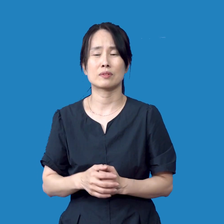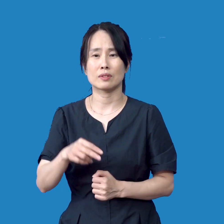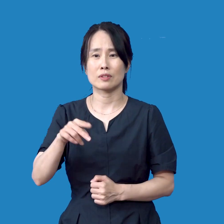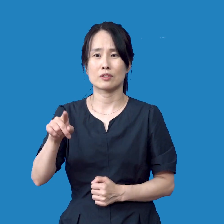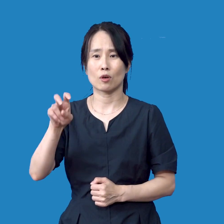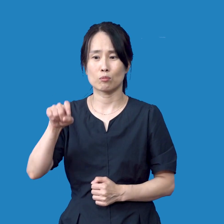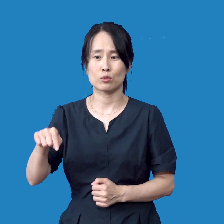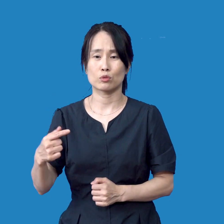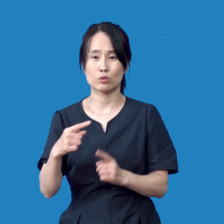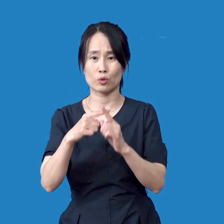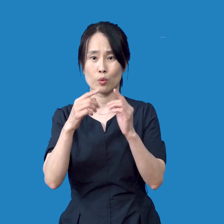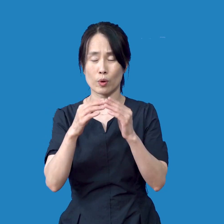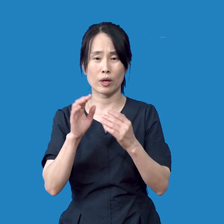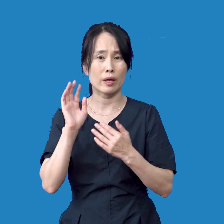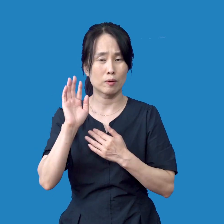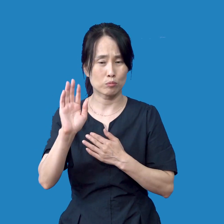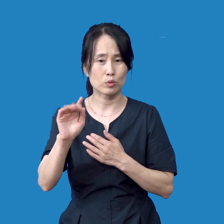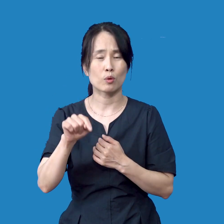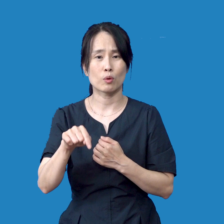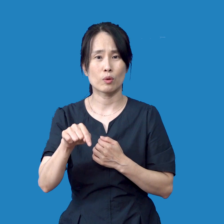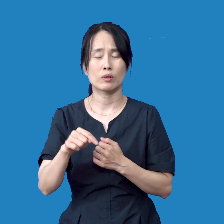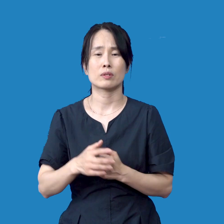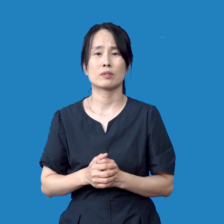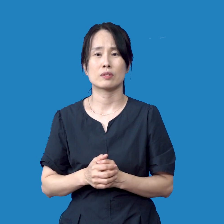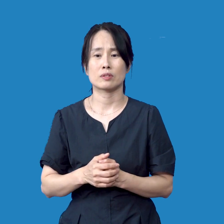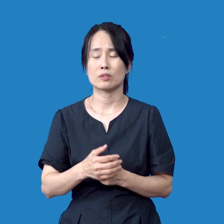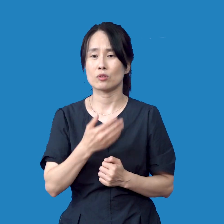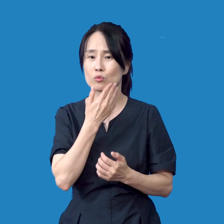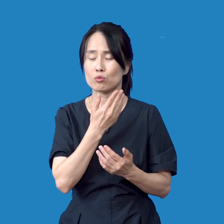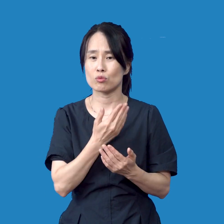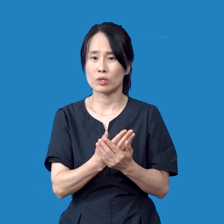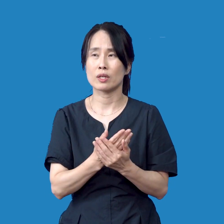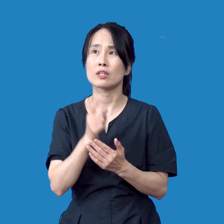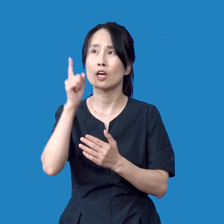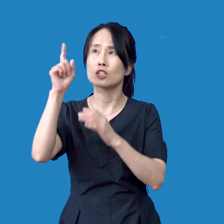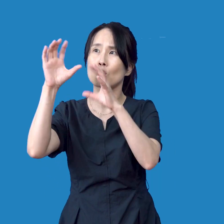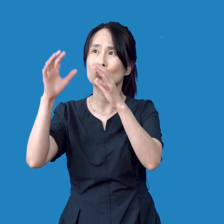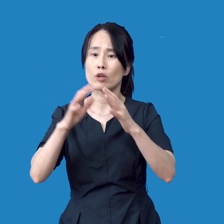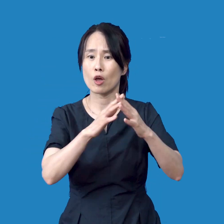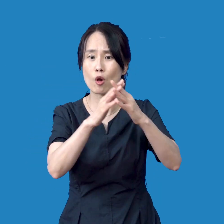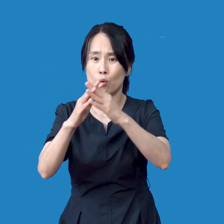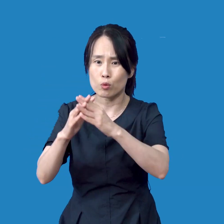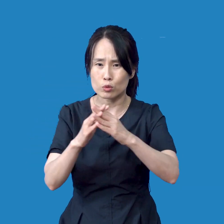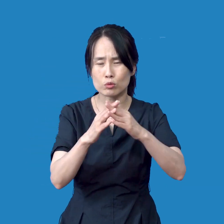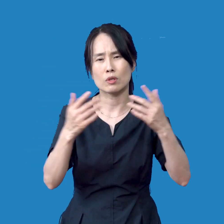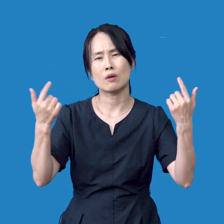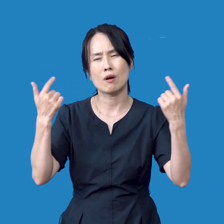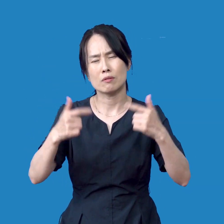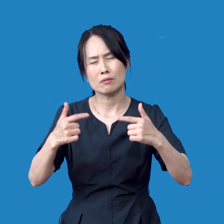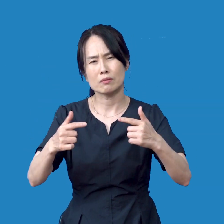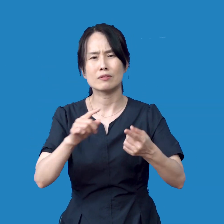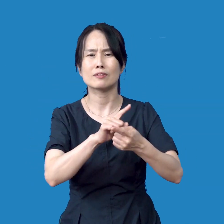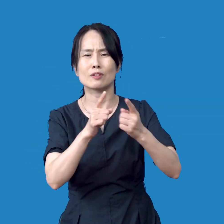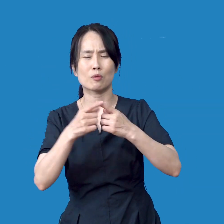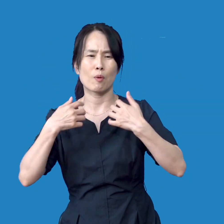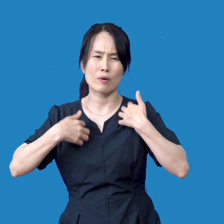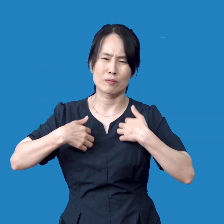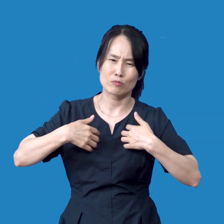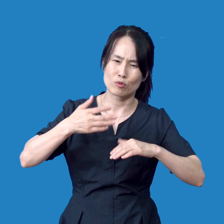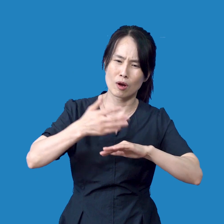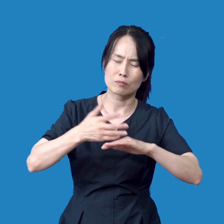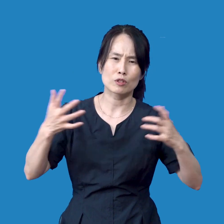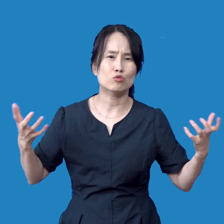서문교회, 앞으로 청년교회, 이 귀한 천국의 공동체로 늘 지체들이 기쁨과